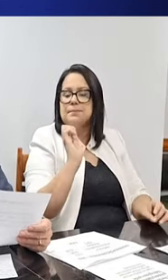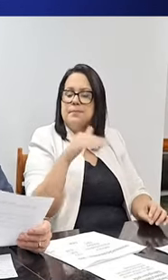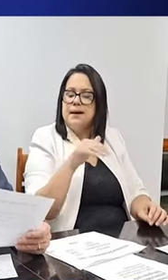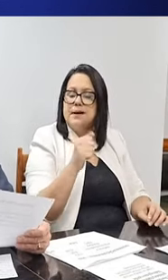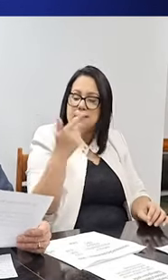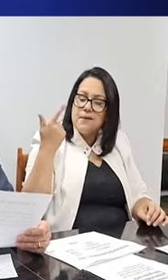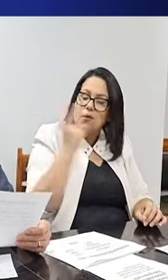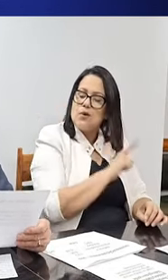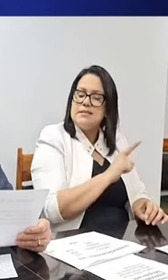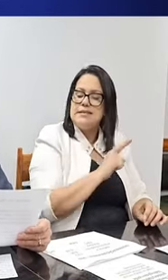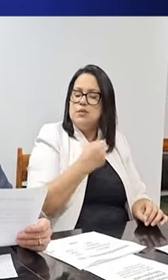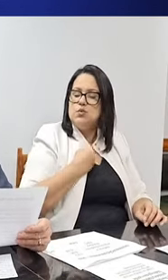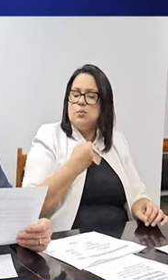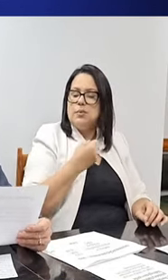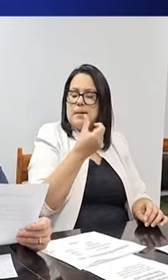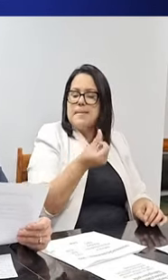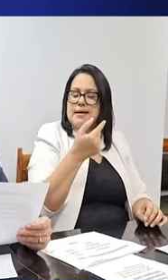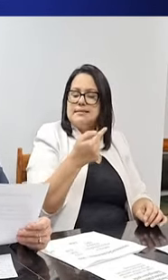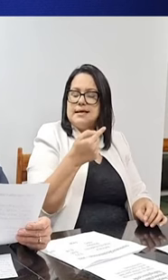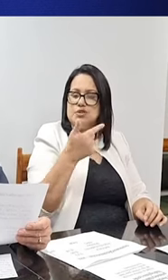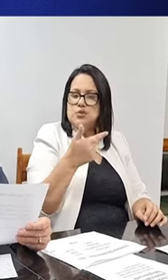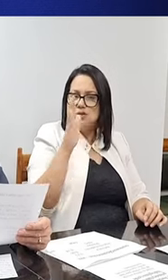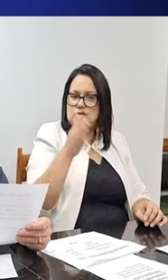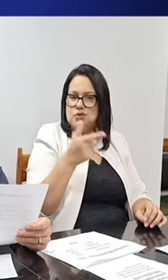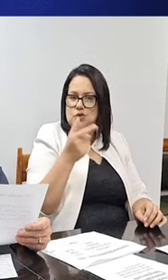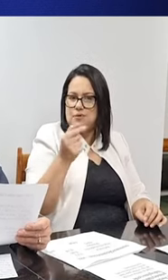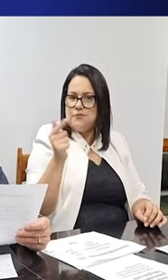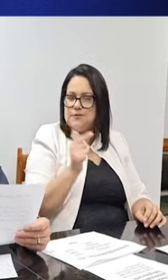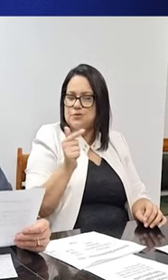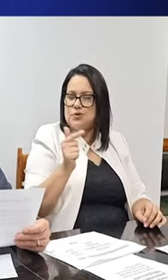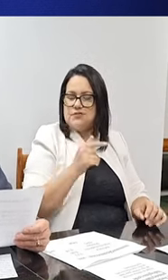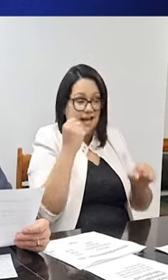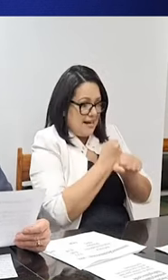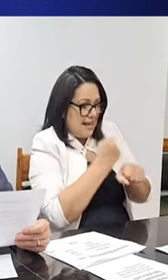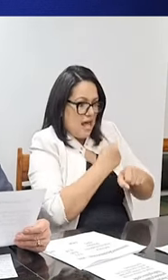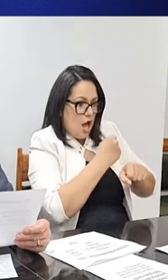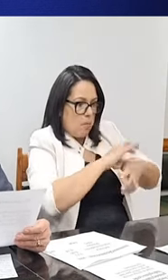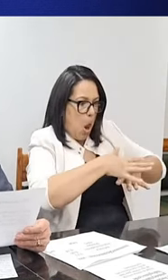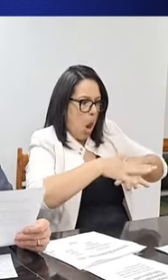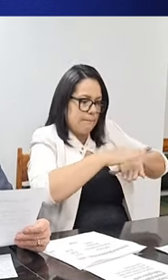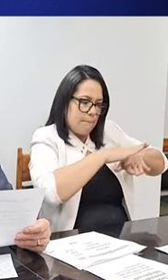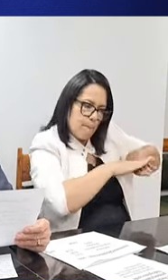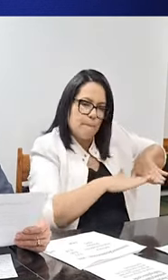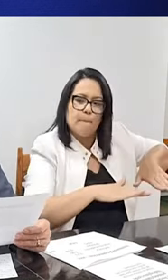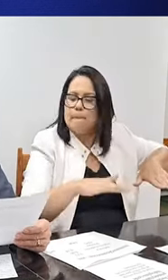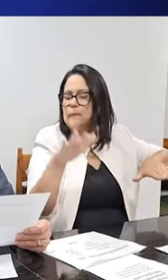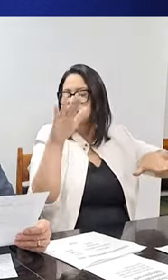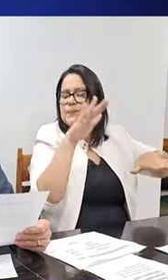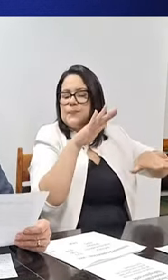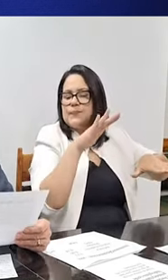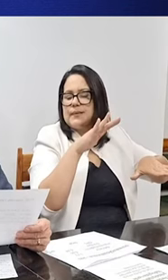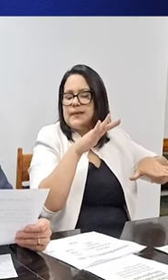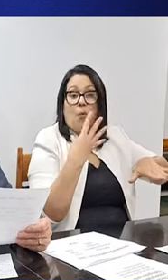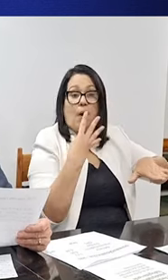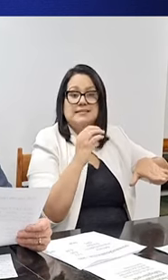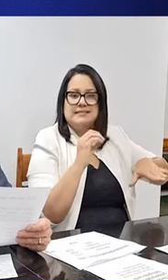672/2022, para o asfaltamento dos 405 quilômetros restantes da BR-319. Então a BR-319 tem mais